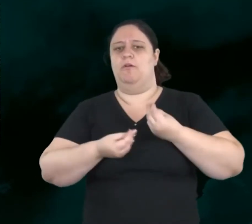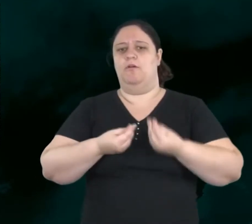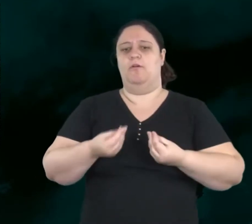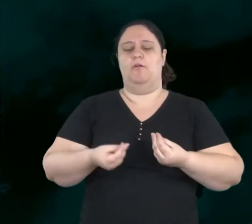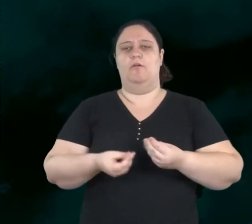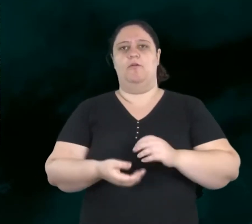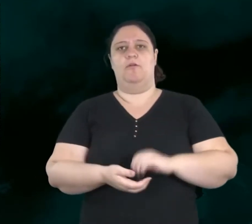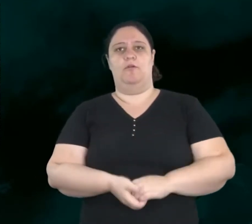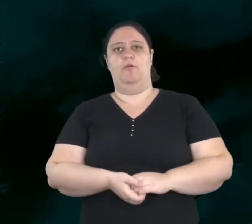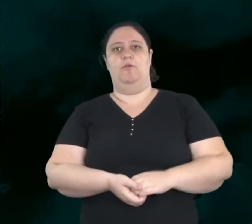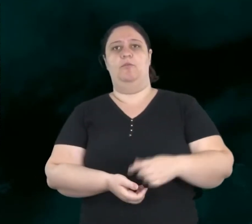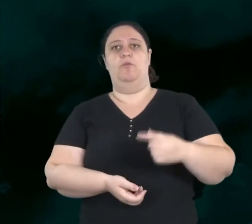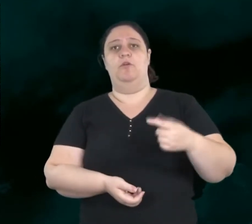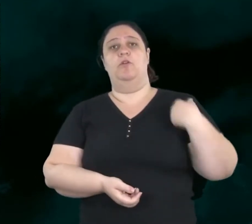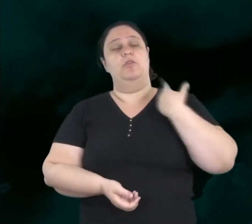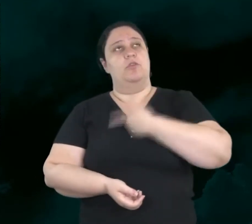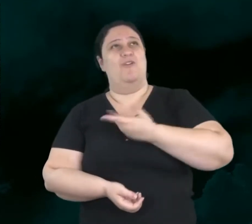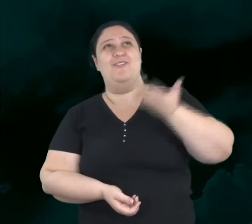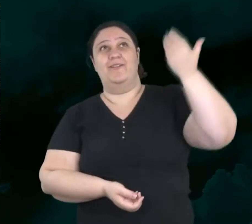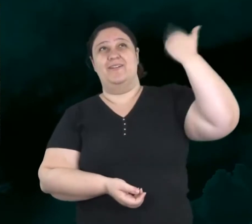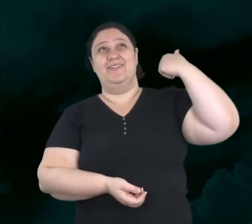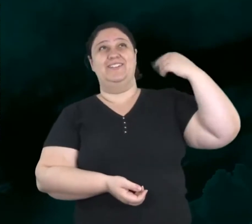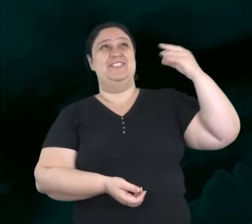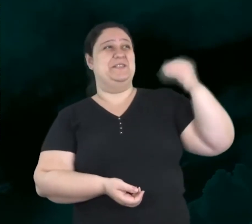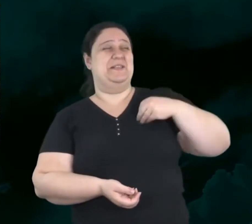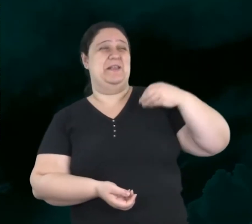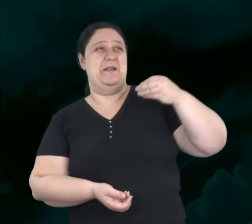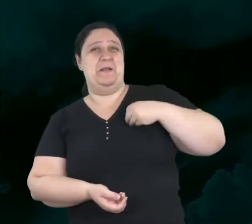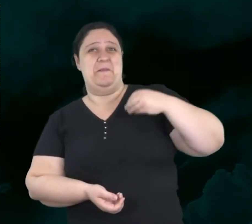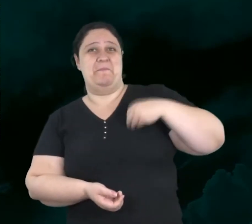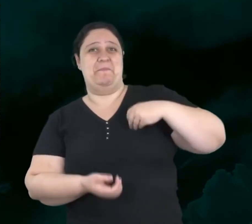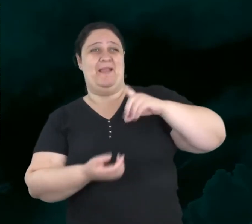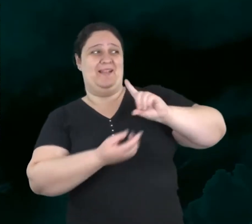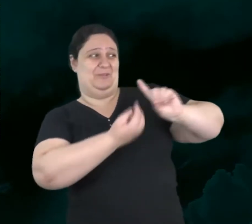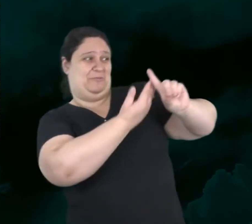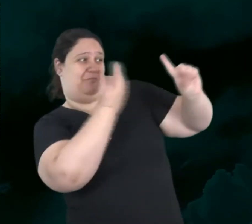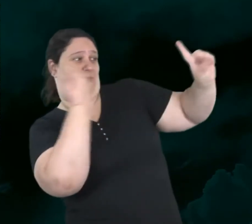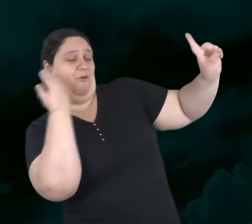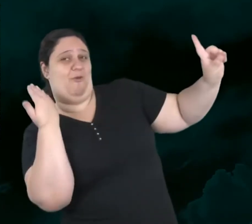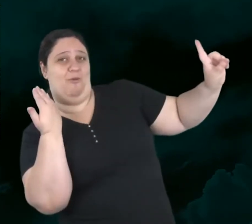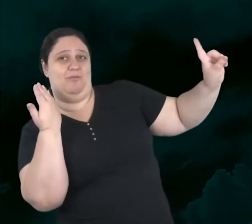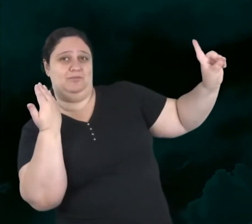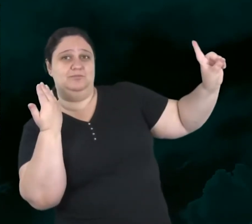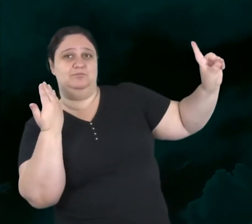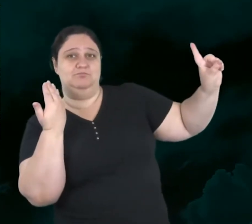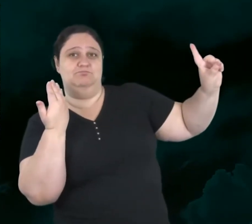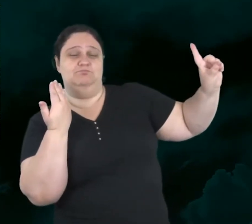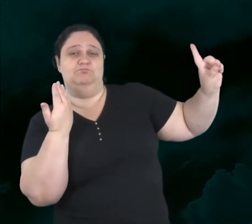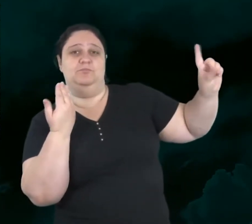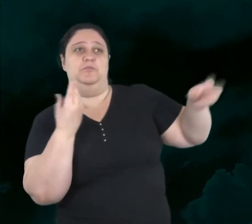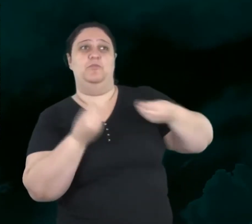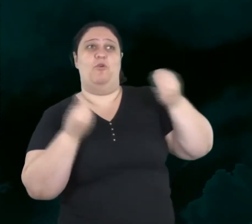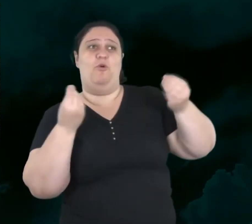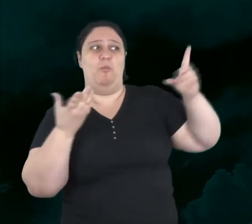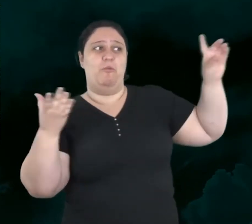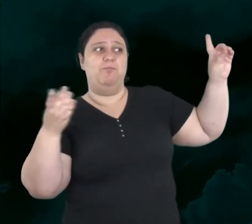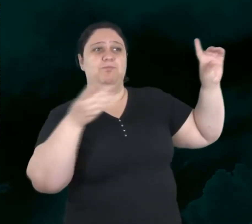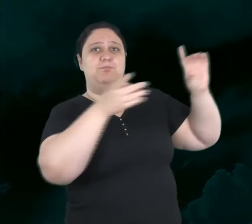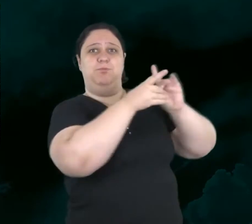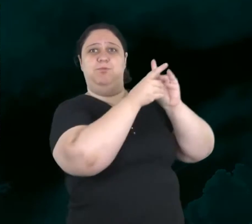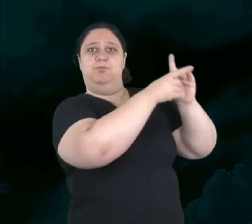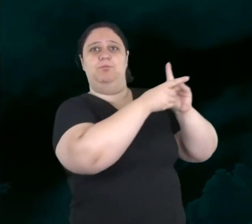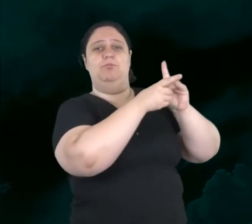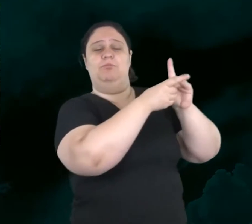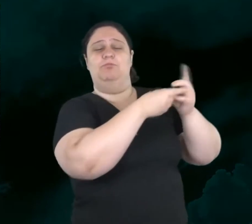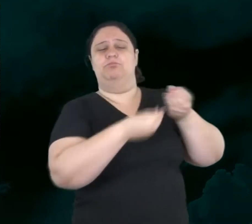nós que éramos todos pecadores, afastados de Deus, como nos reconectaria novamente a